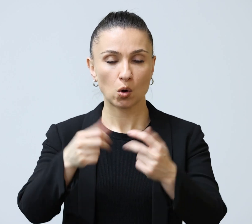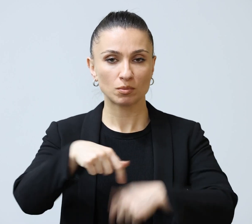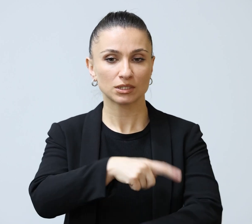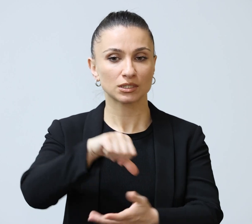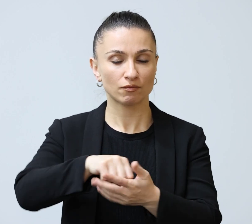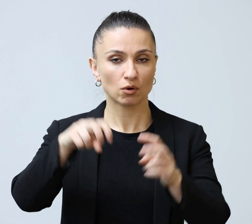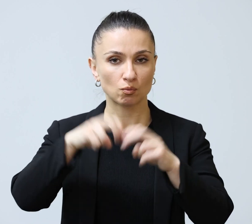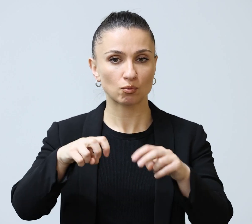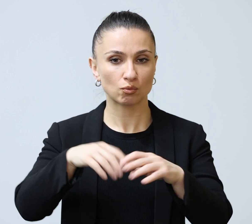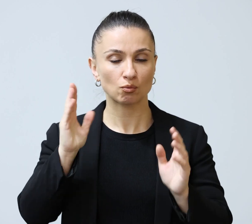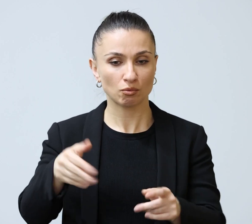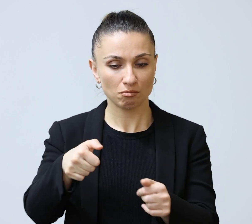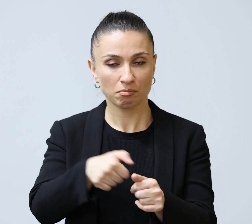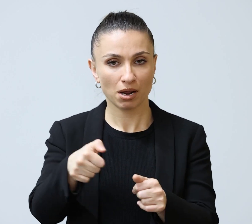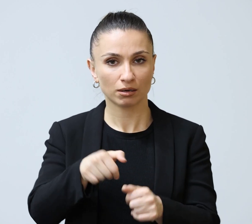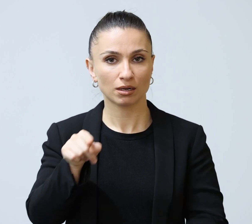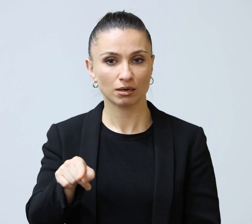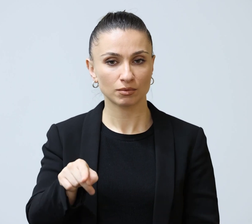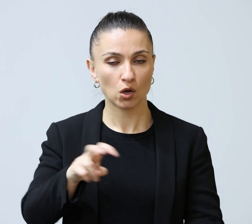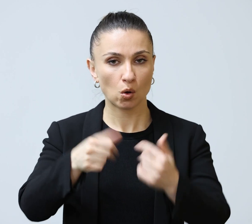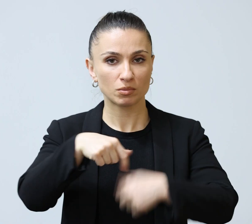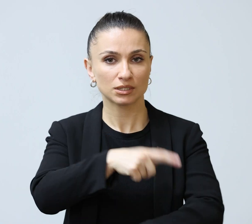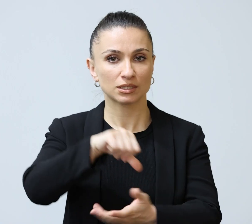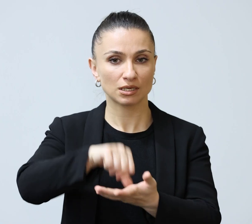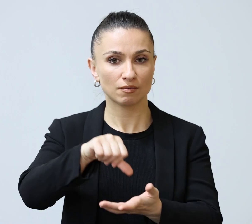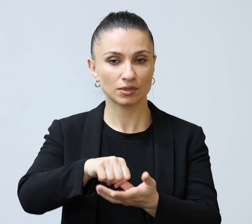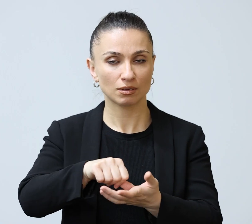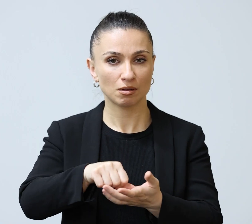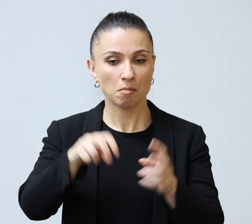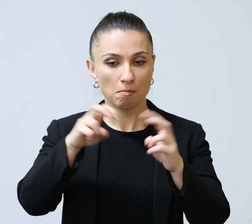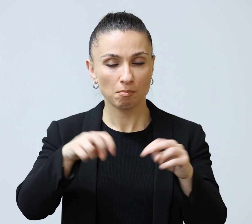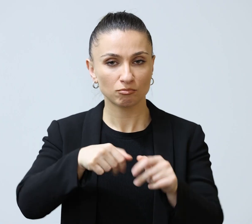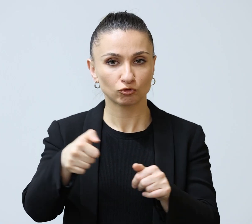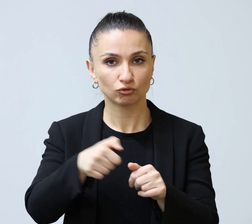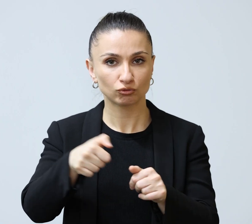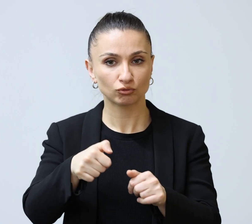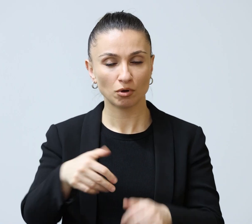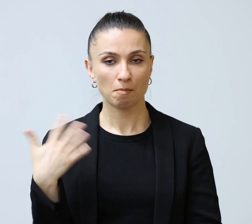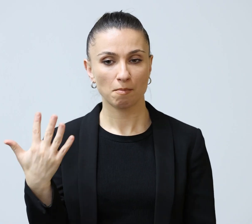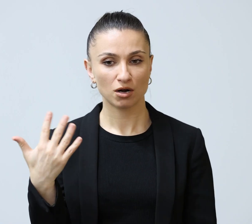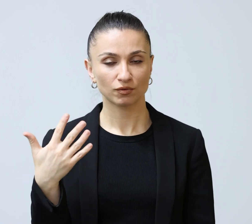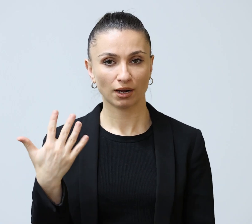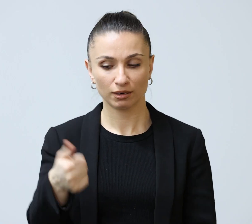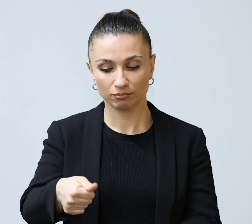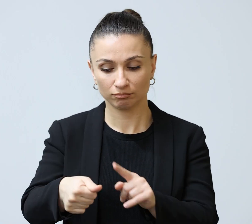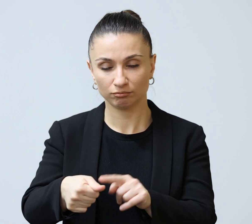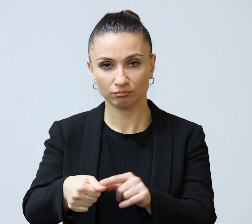եղունգին։ Հանձնաժողովի անդամը կստուգի քո անձը հաստատող վկայականը կամ անձնագիրը։ Անձը հաստատող վկայականը և